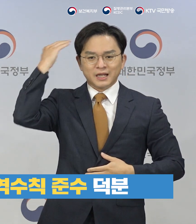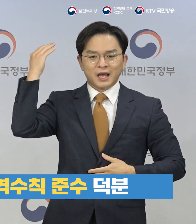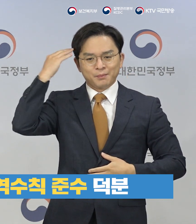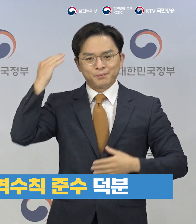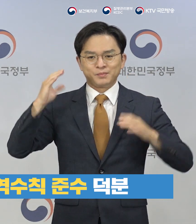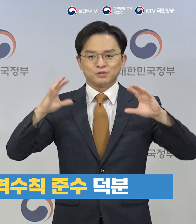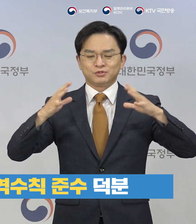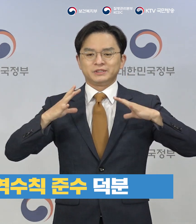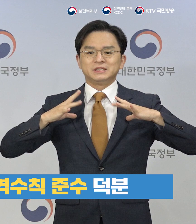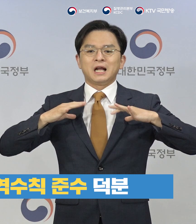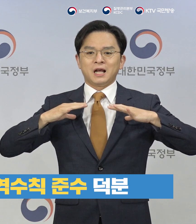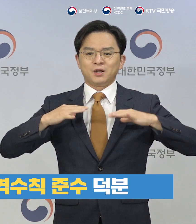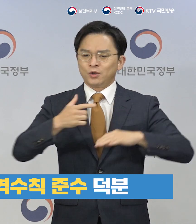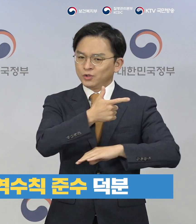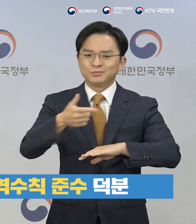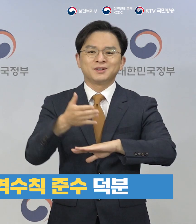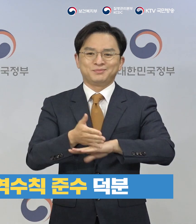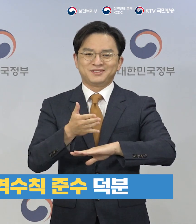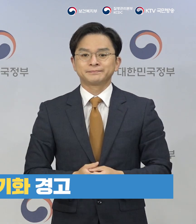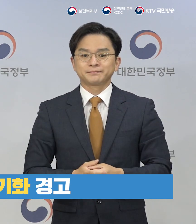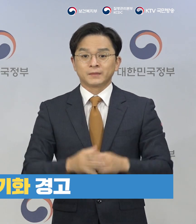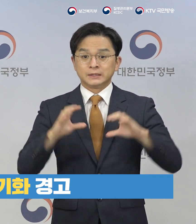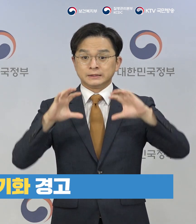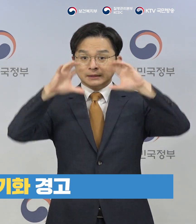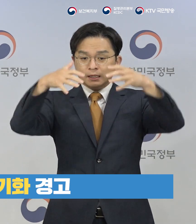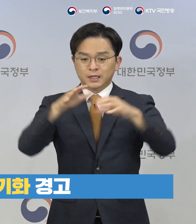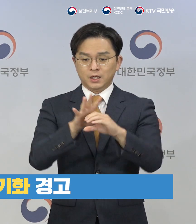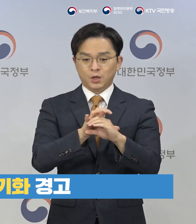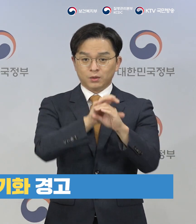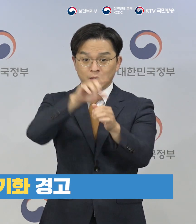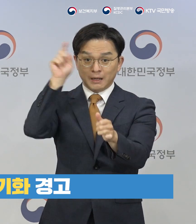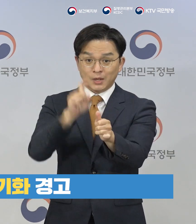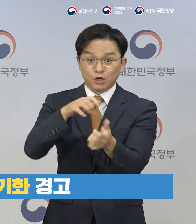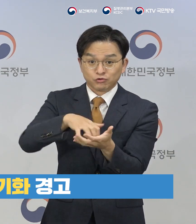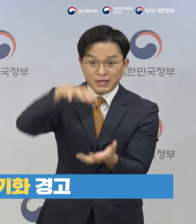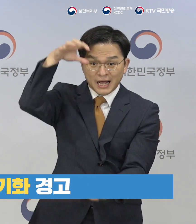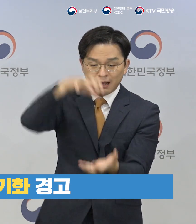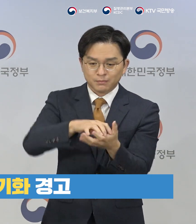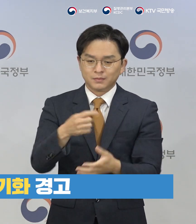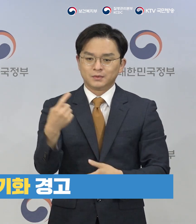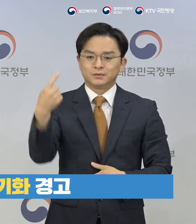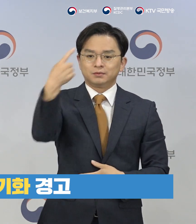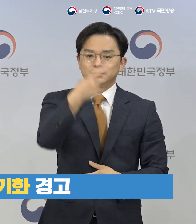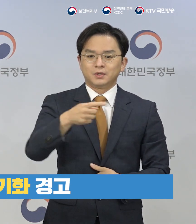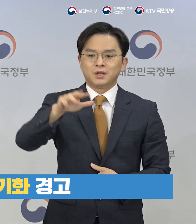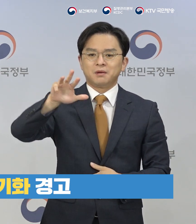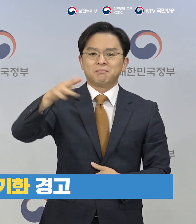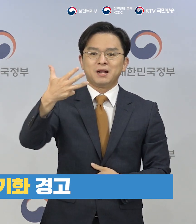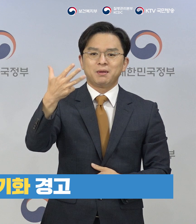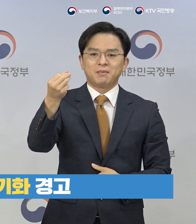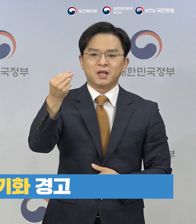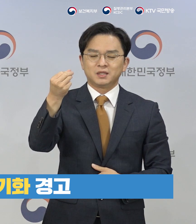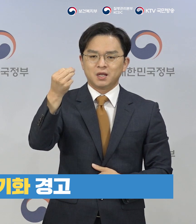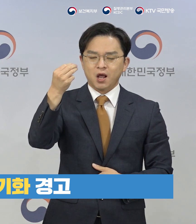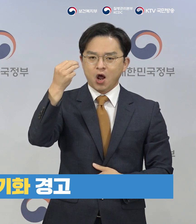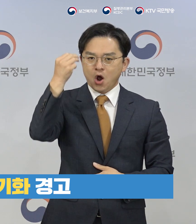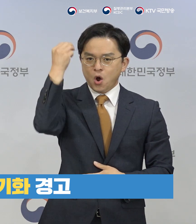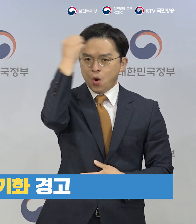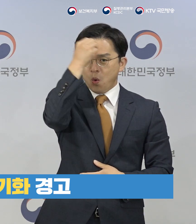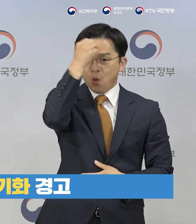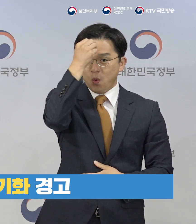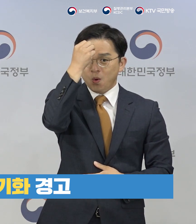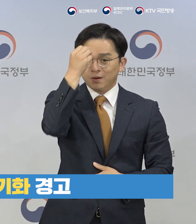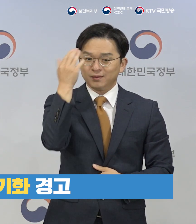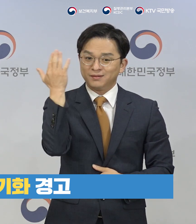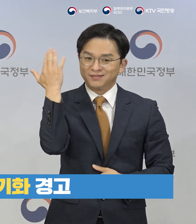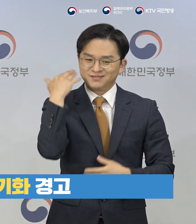자부심을 느끼고 깊은 감사를 드립니다. 오늘 8월 2일 현재 세계 환자 발생 수는